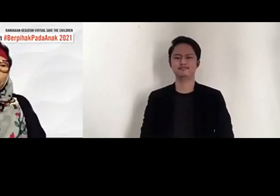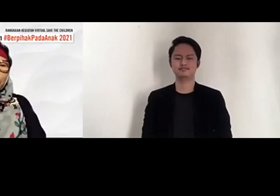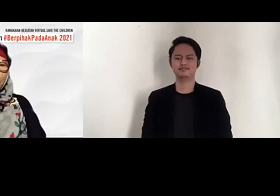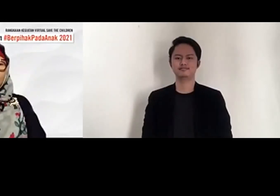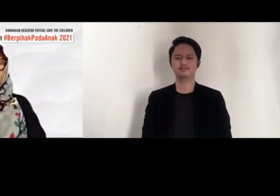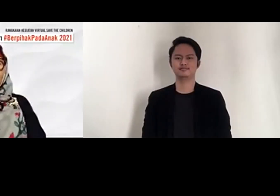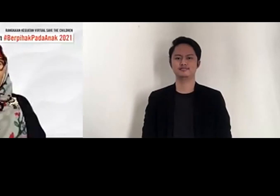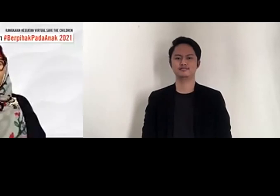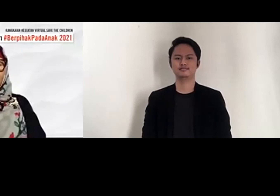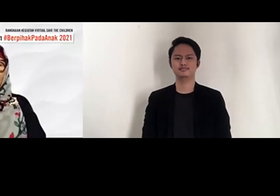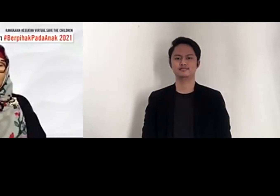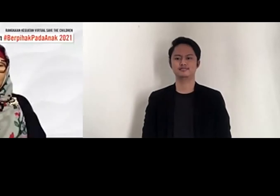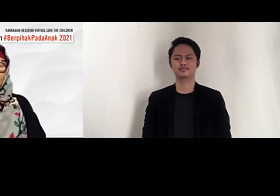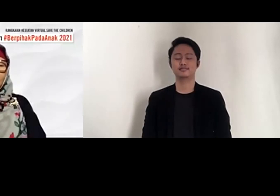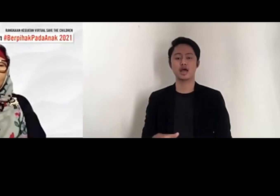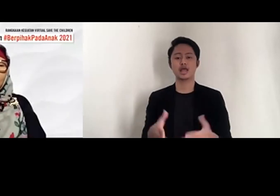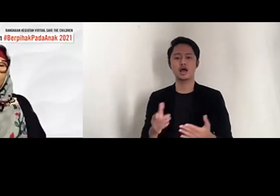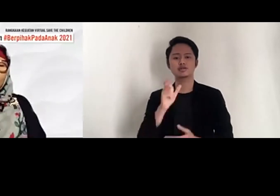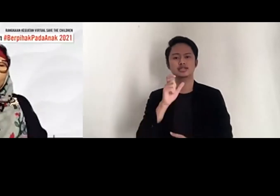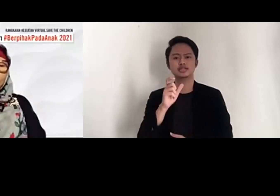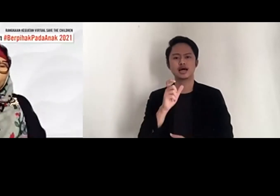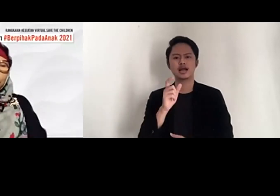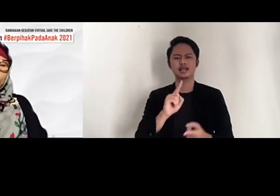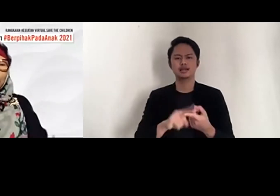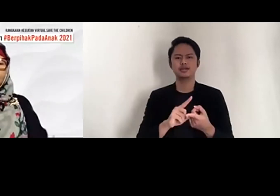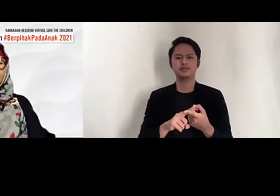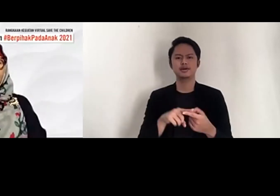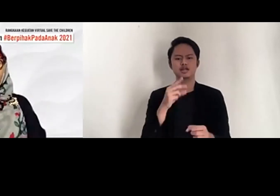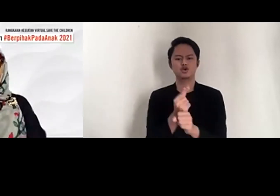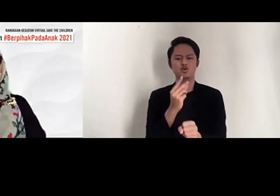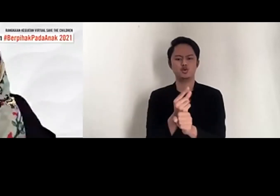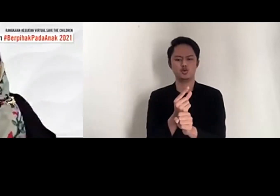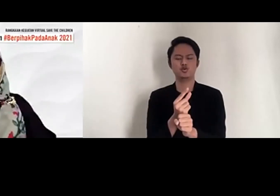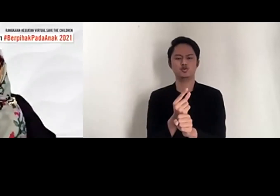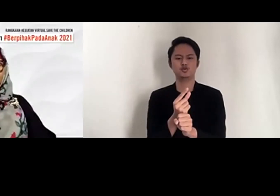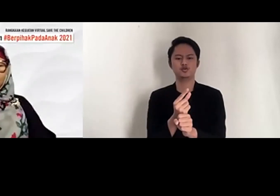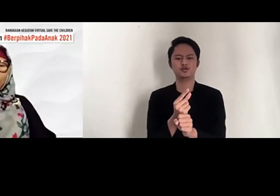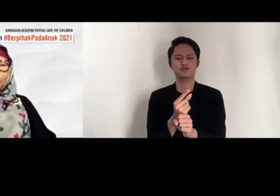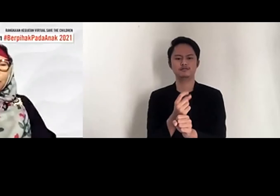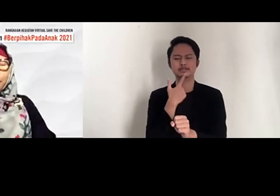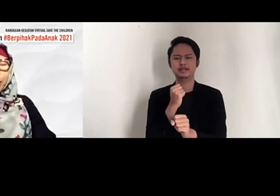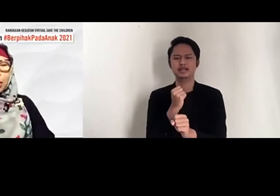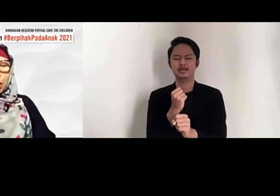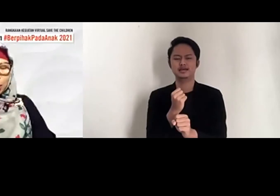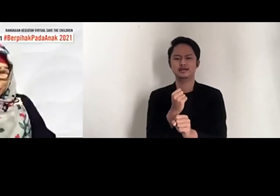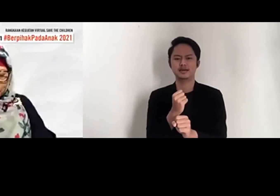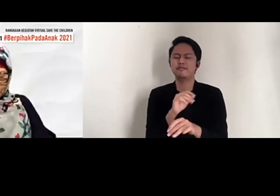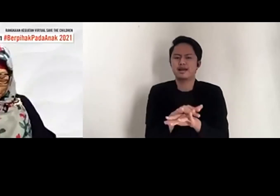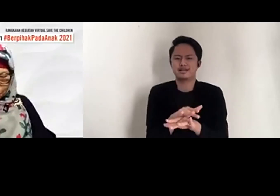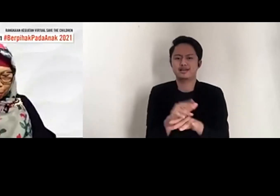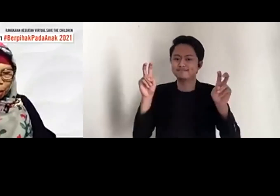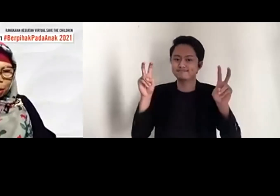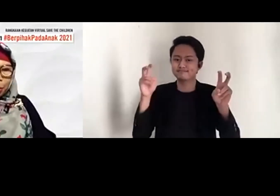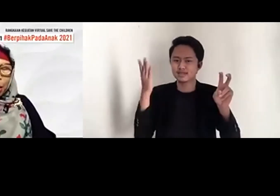Kemudian bagaimana juga kawan-kawan guru mengimplementasikan apa istilahnya tadi